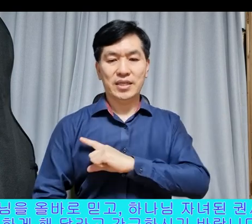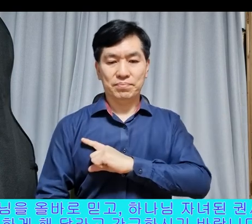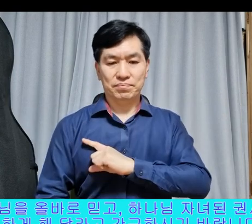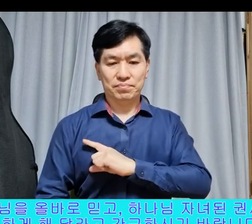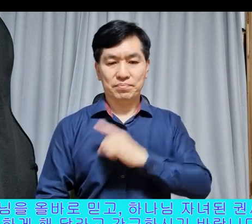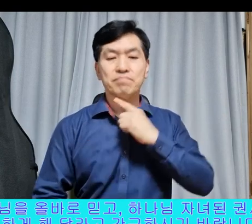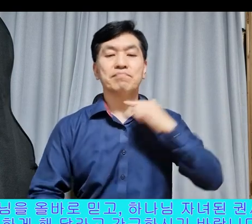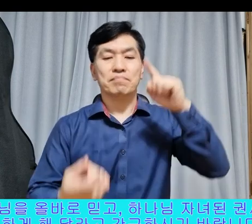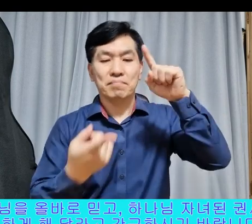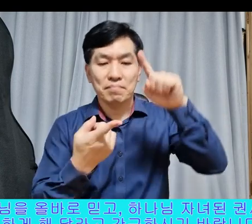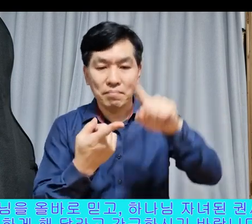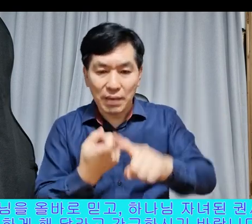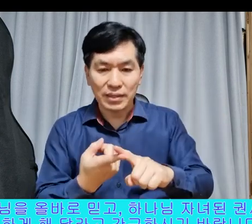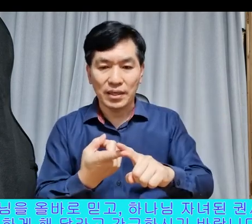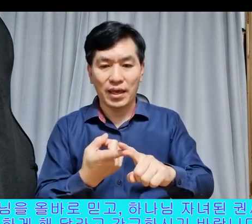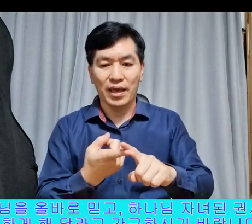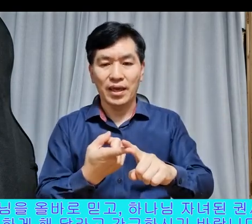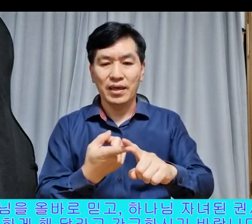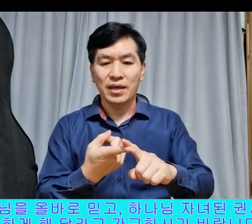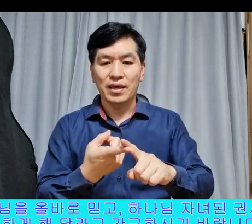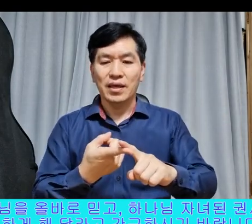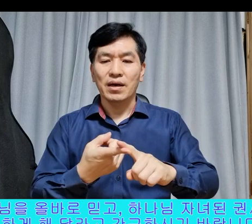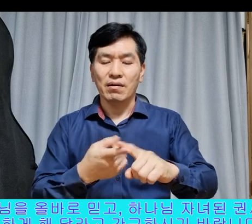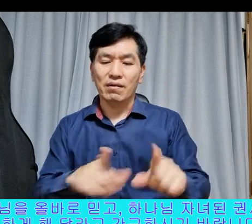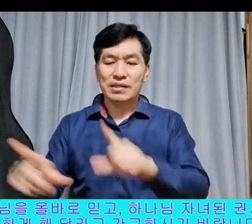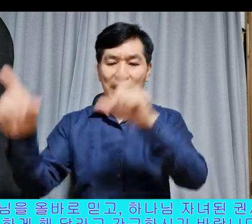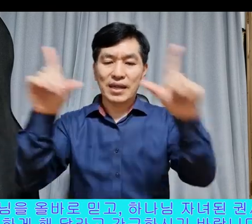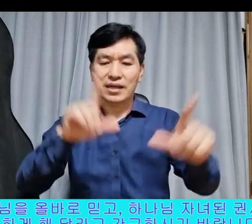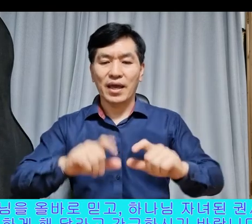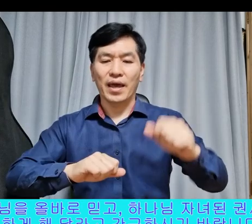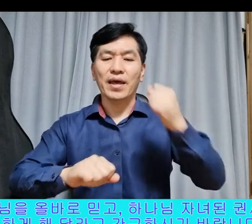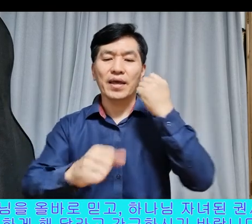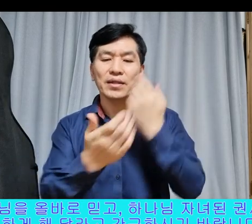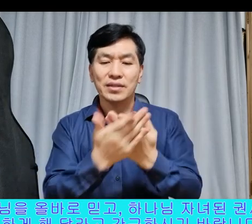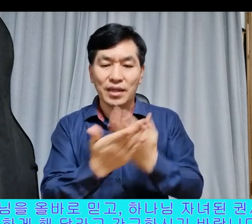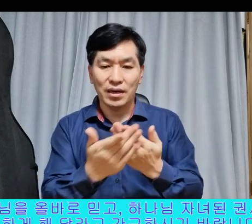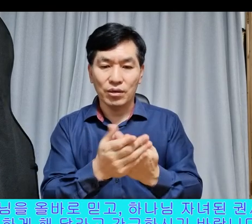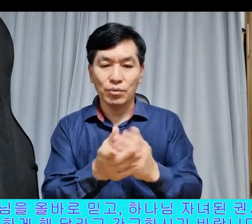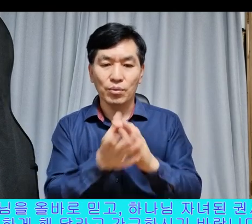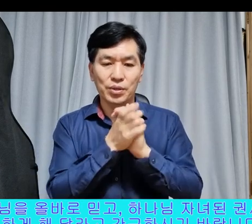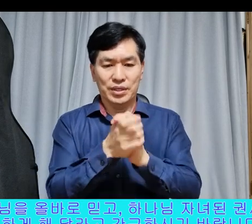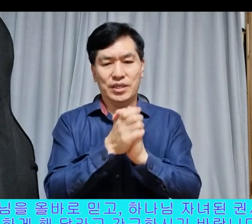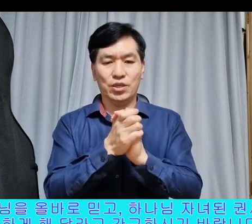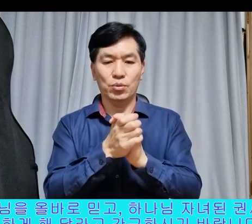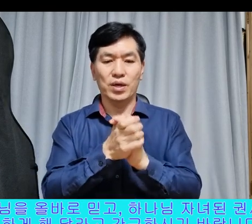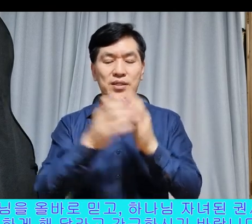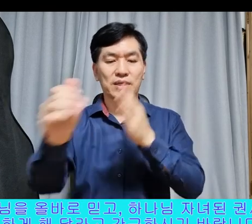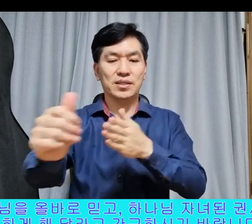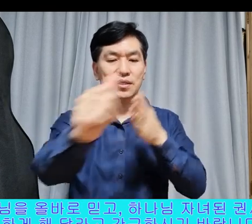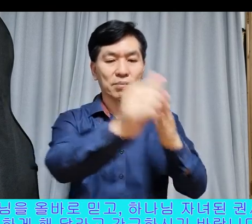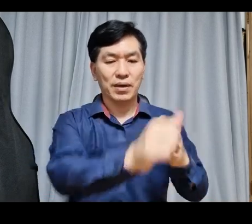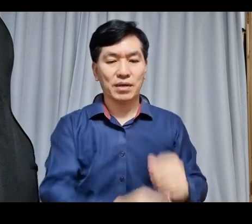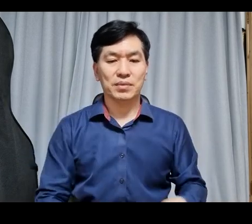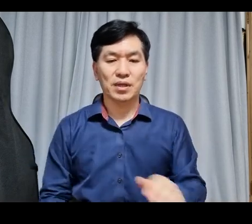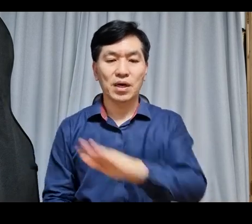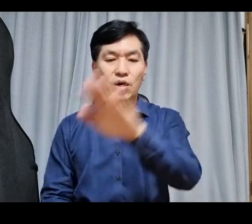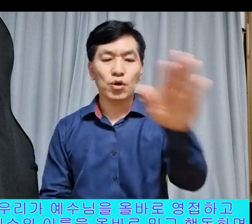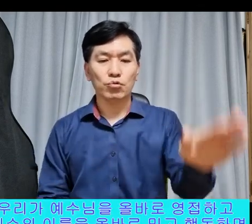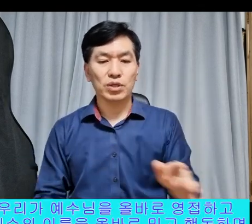이름 맞게 살게 달라고 기도하시기를 바랍니다.